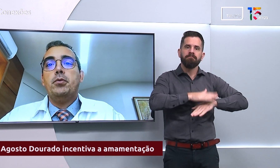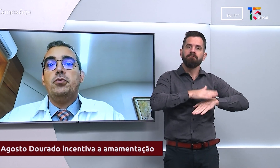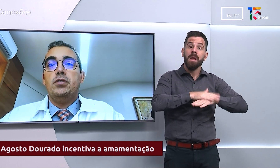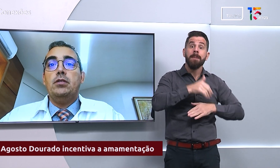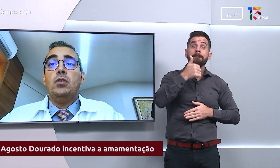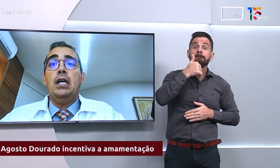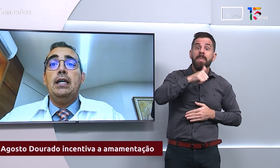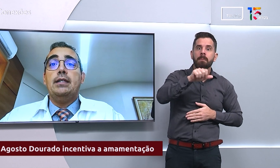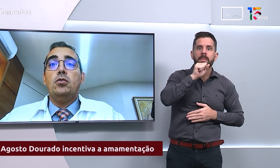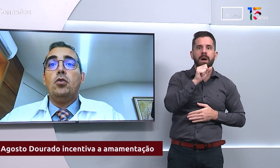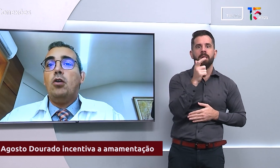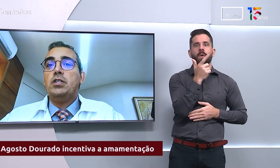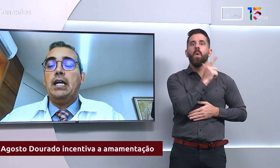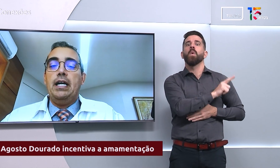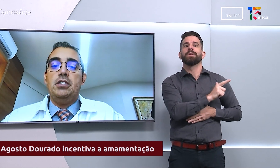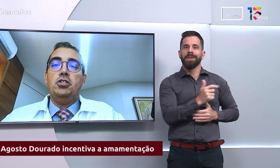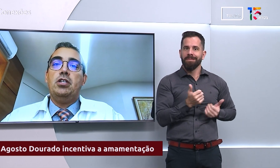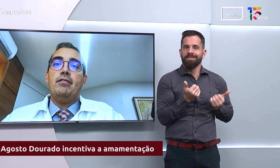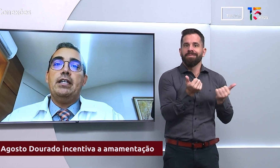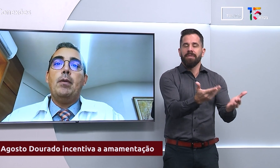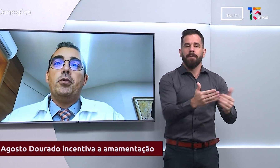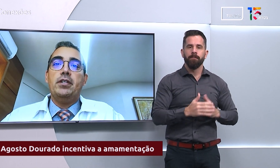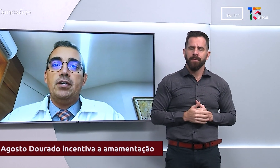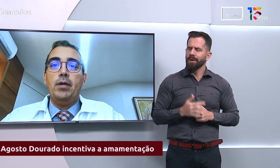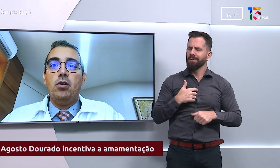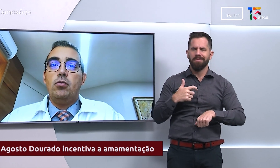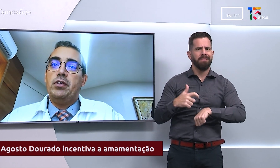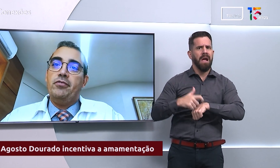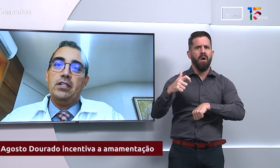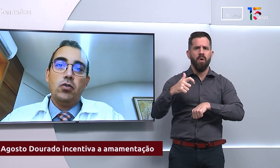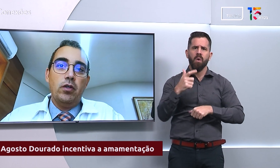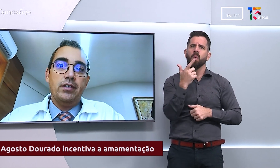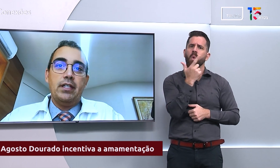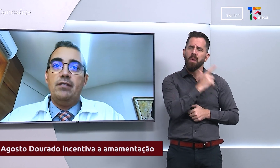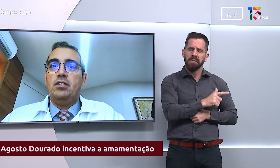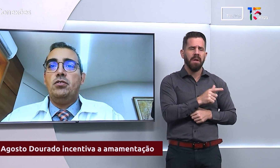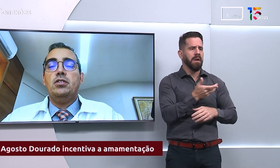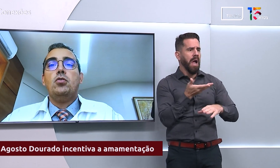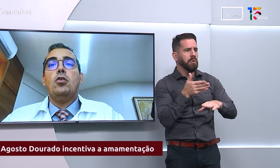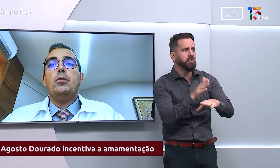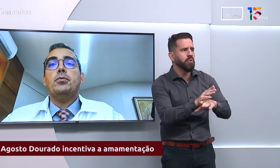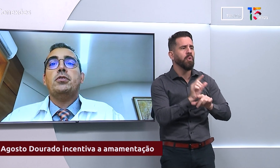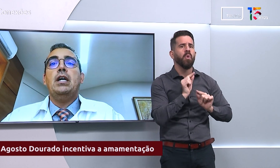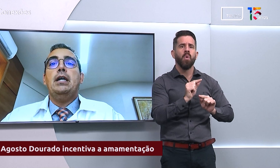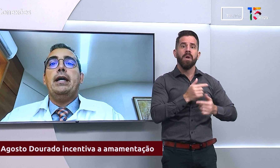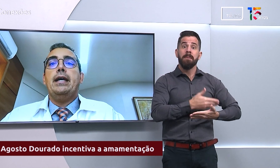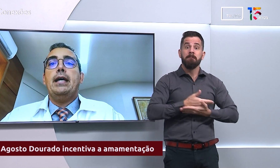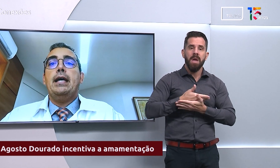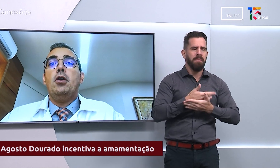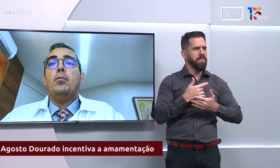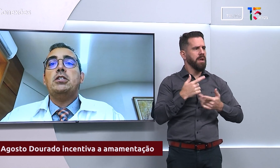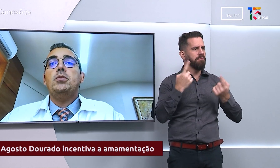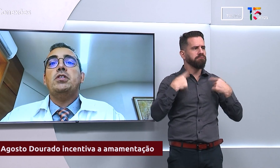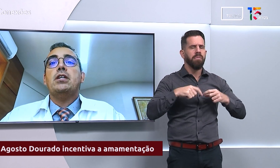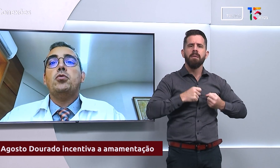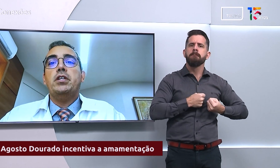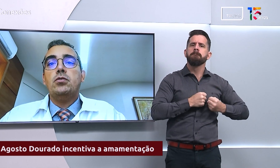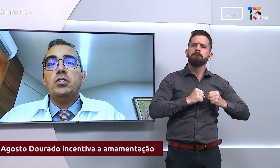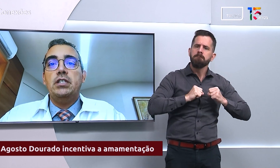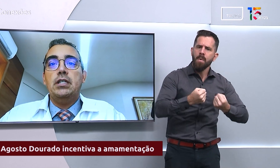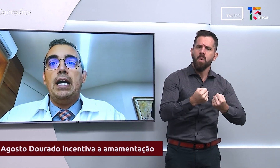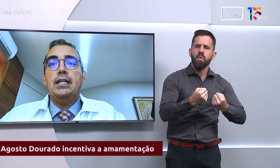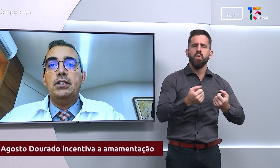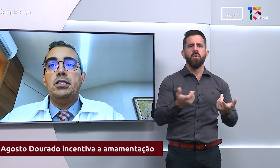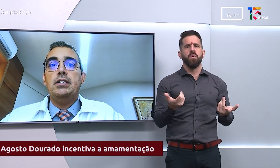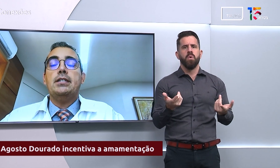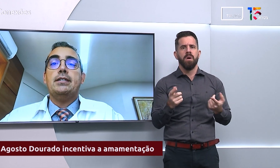da mãe produzindo. Então, logo de cara, a gente já vai ter uma proteção maior contra infecções, através dos anticorpos, uma diminuição do